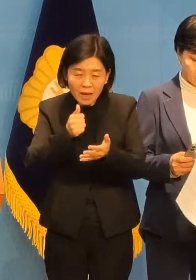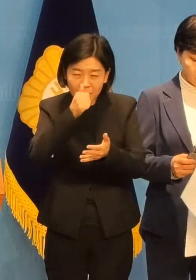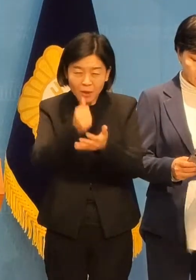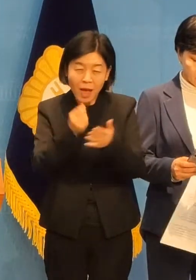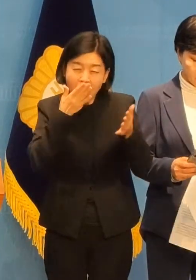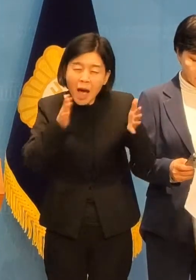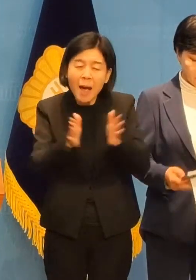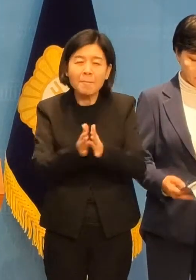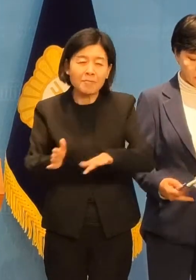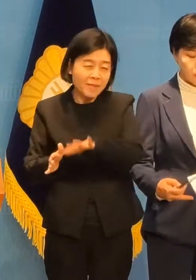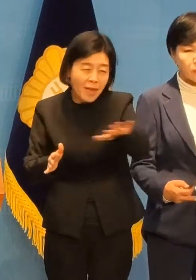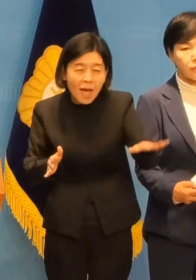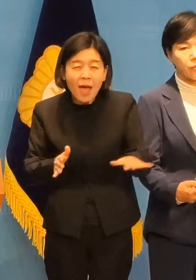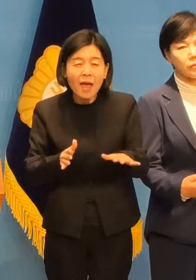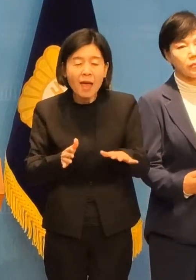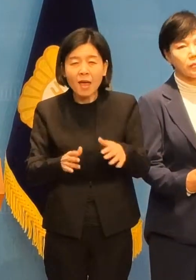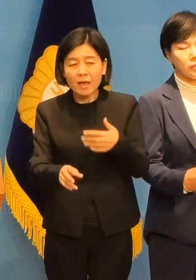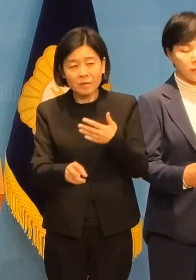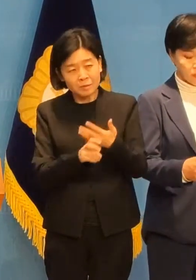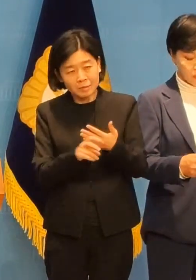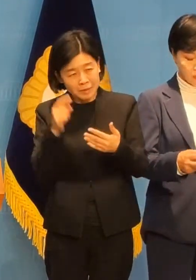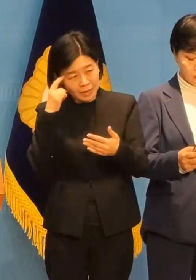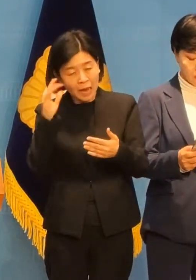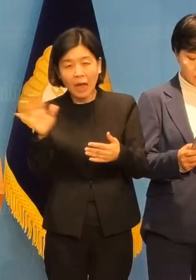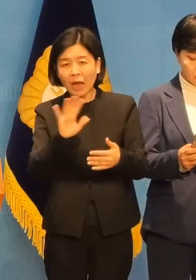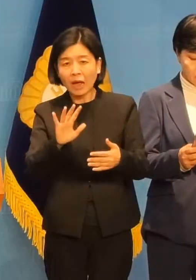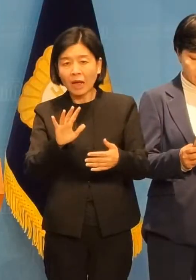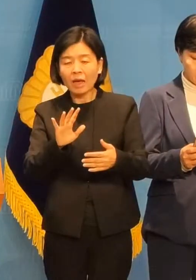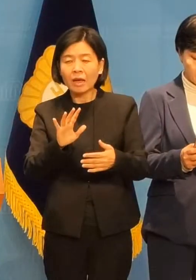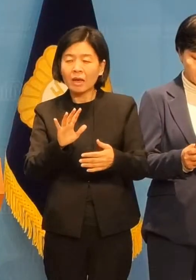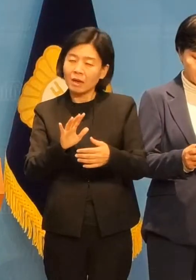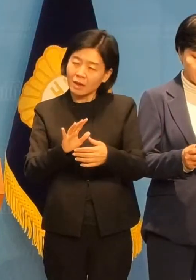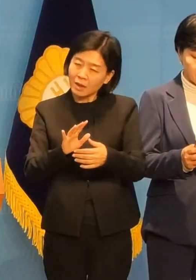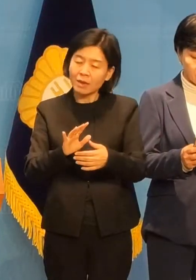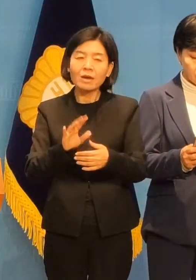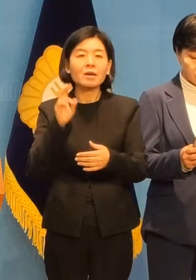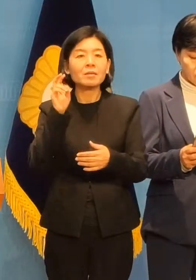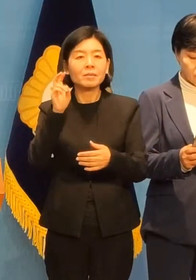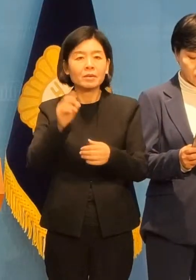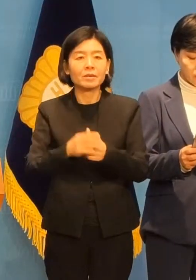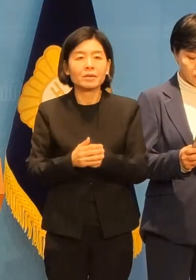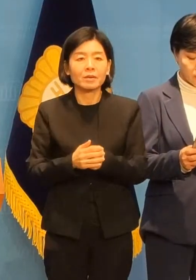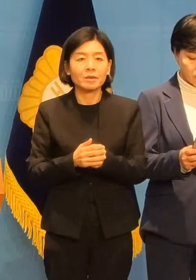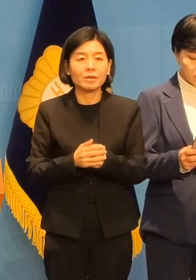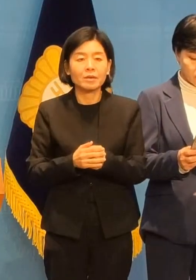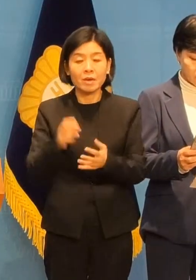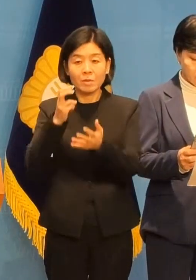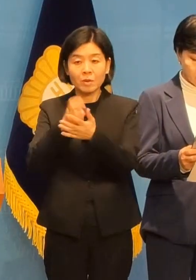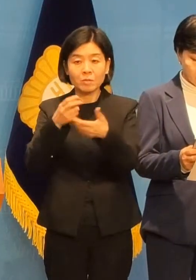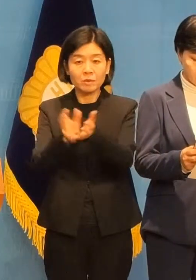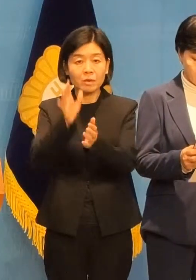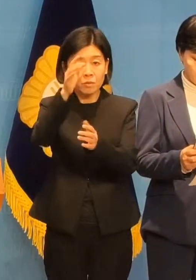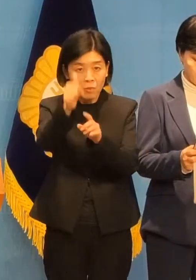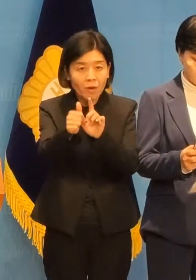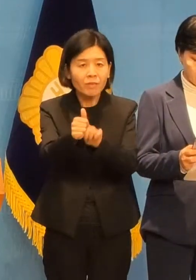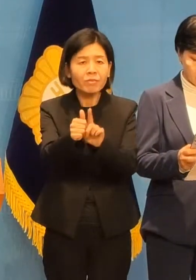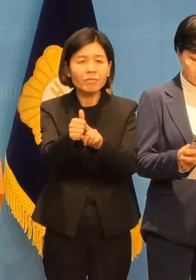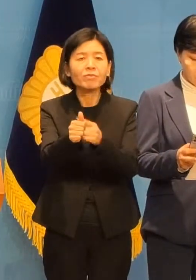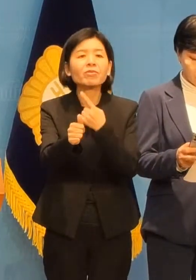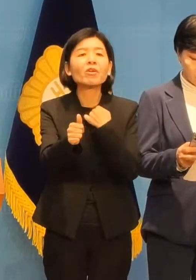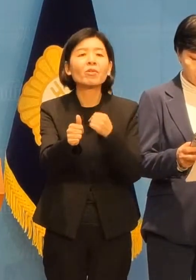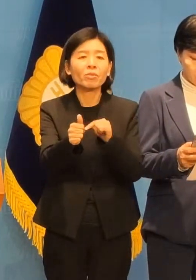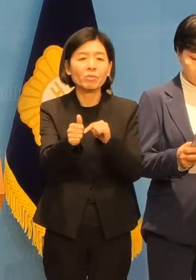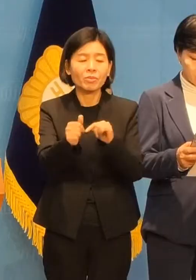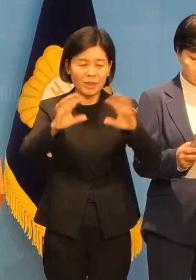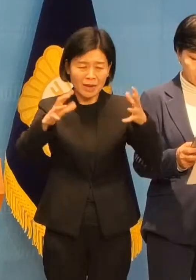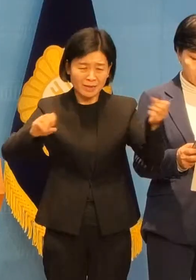대한 이법성 인식을 인정하기 어려울 것입니다. 실제로 법무부 장관으로서 가장 내란이라는